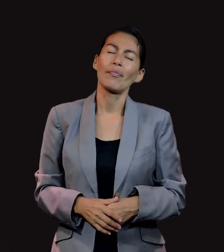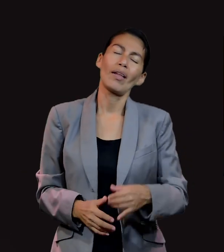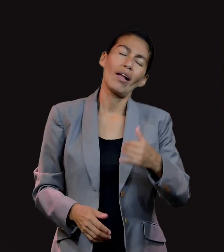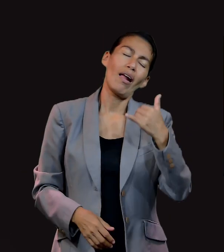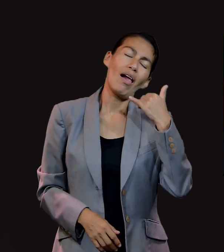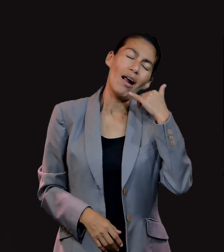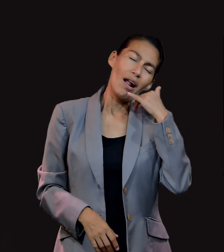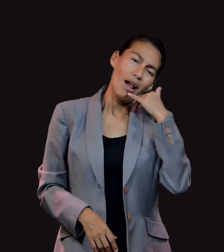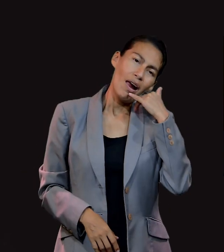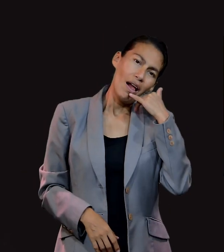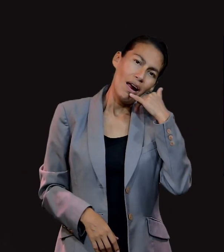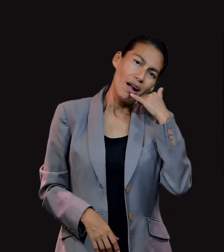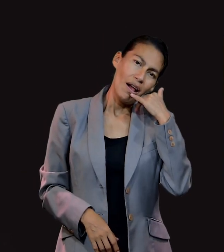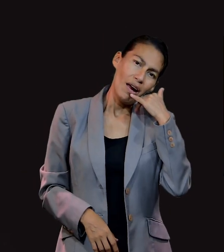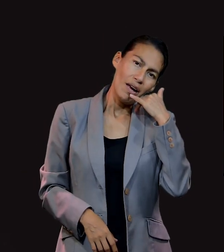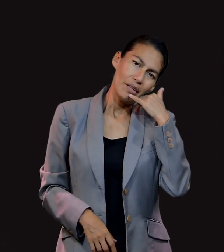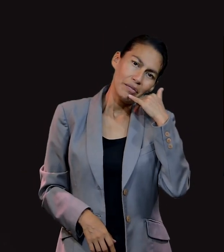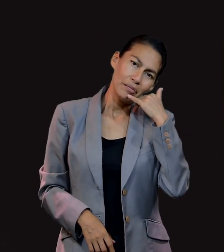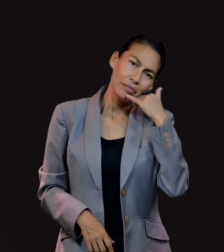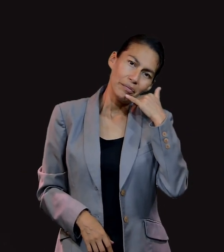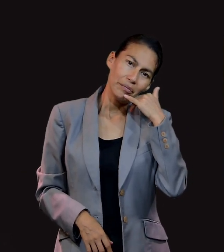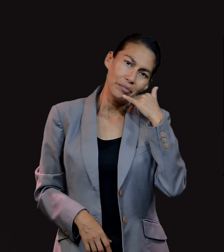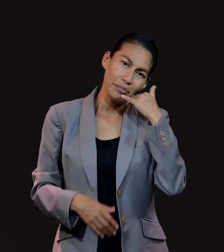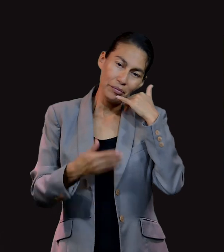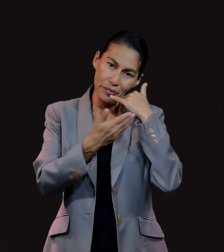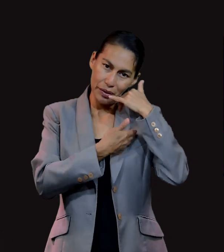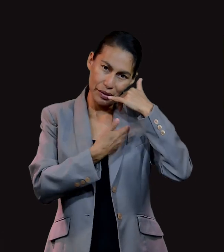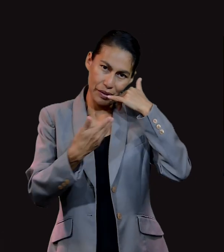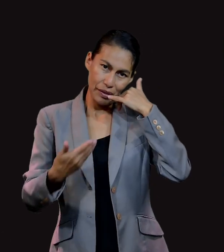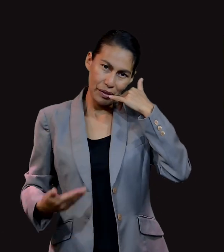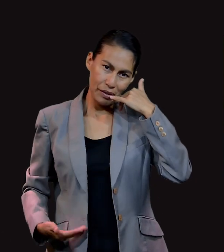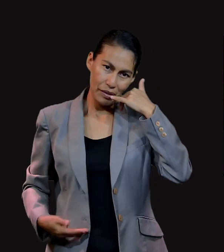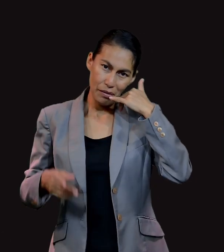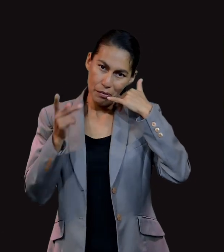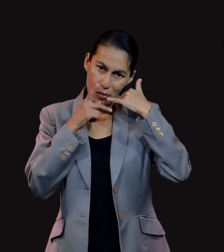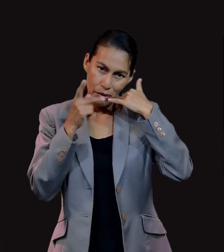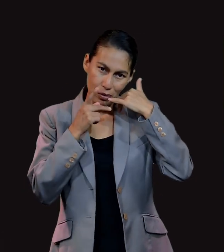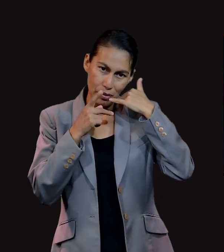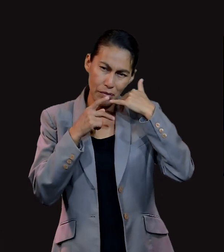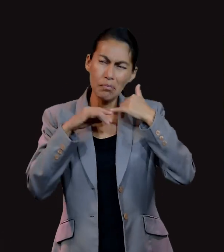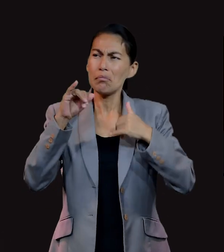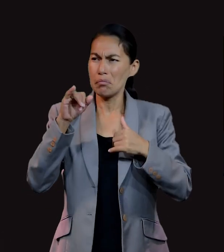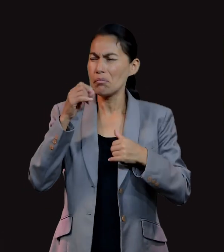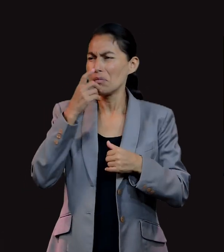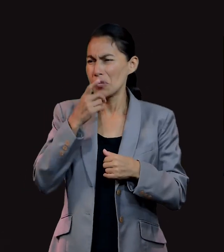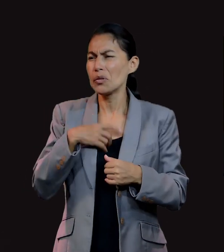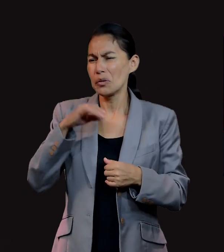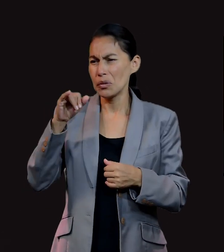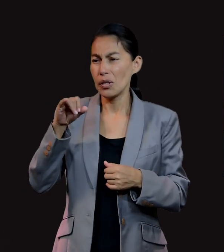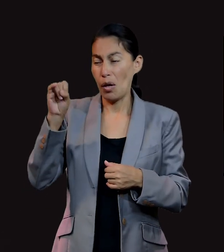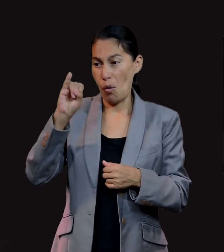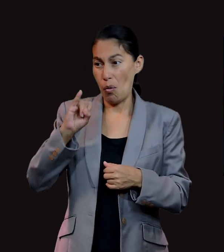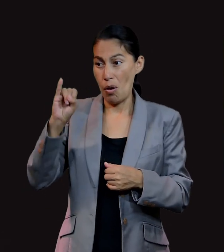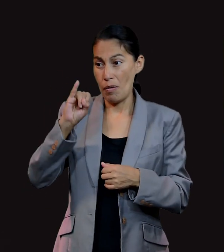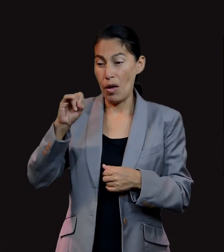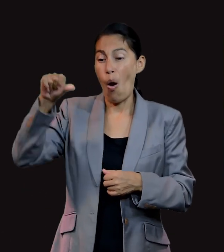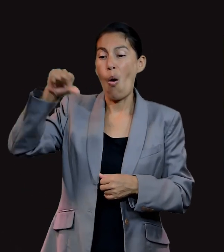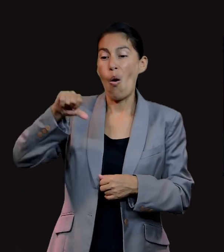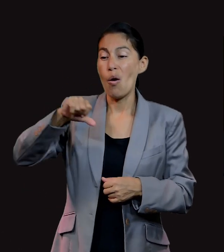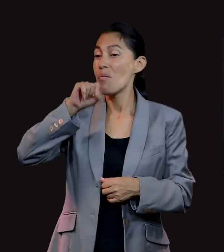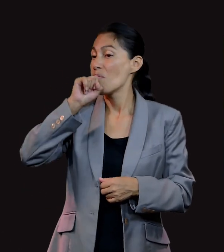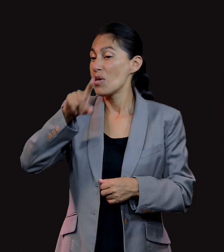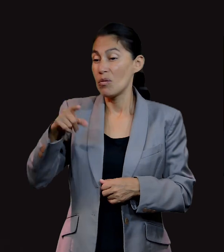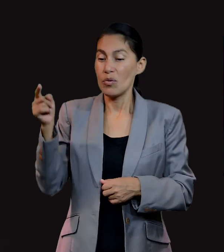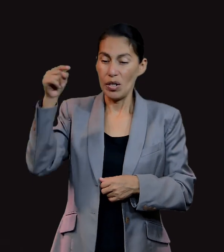y le llamé ese mismo día al pastor presidente del campo local y él me dijo que sí pero que